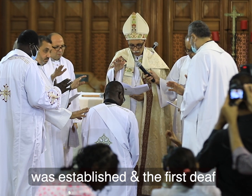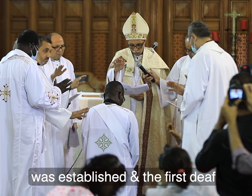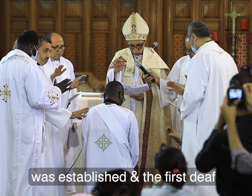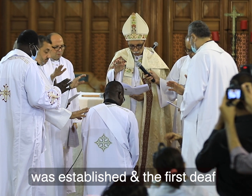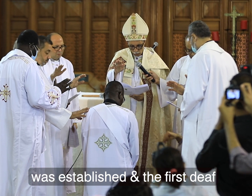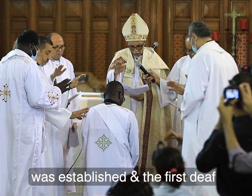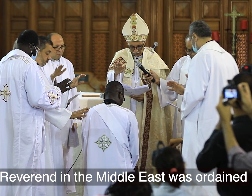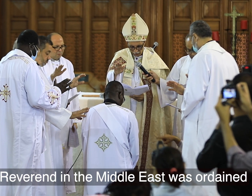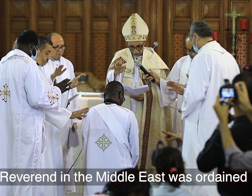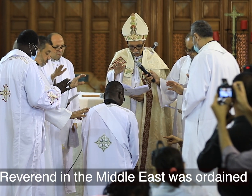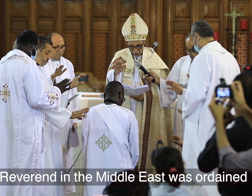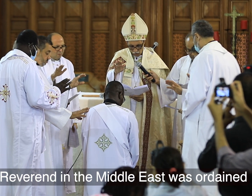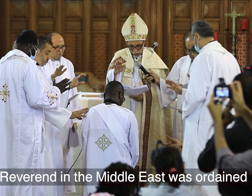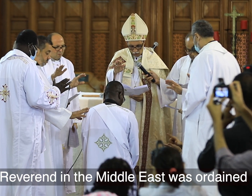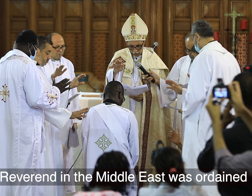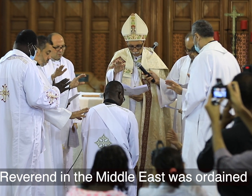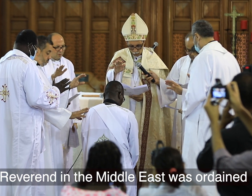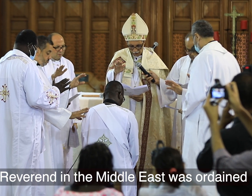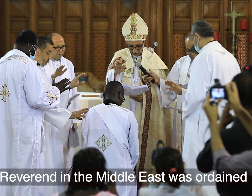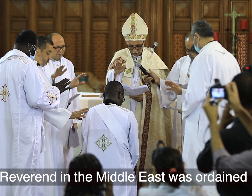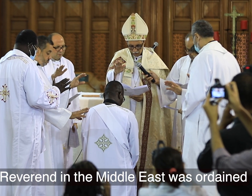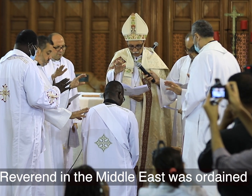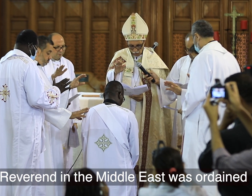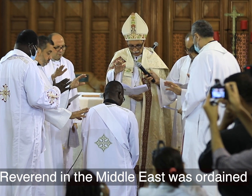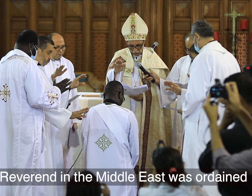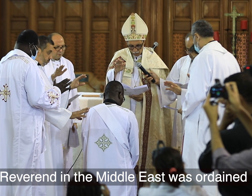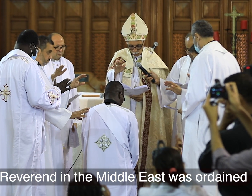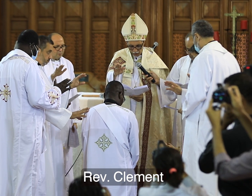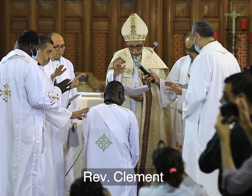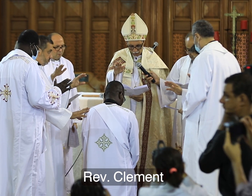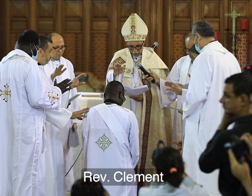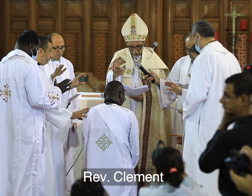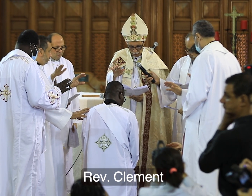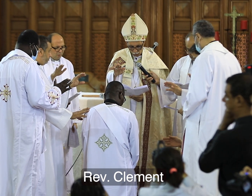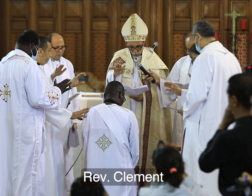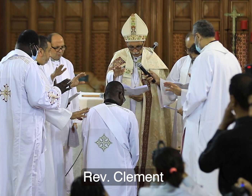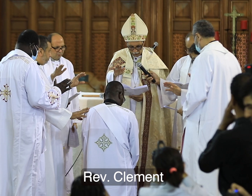قصة أصم في الشرق الأوسط على هذه الكنيسة القص كليمنت